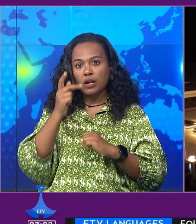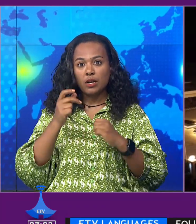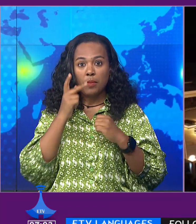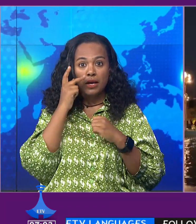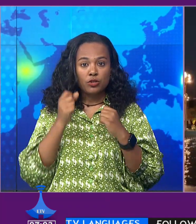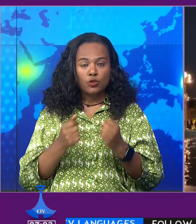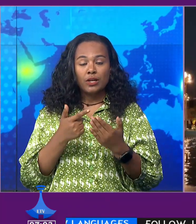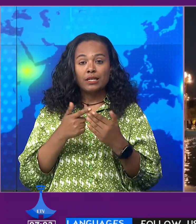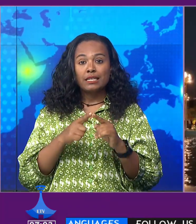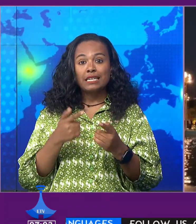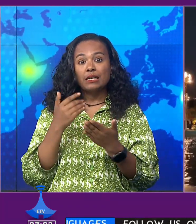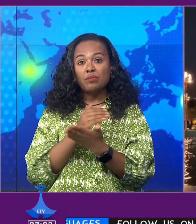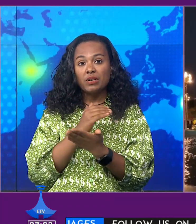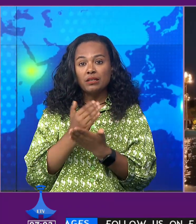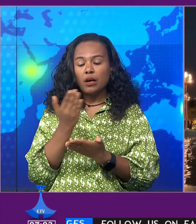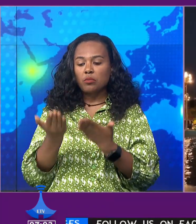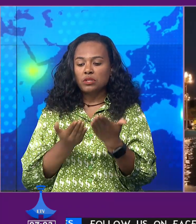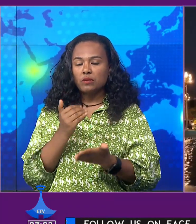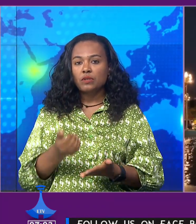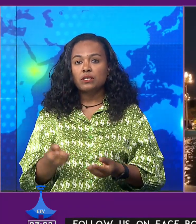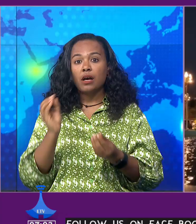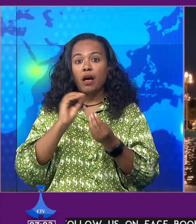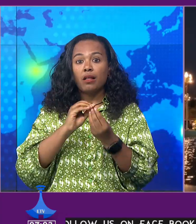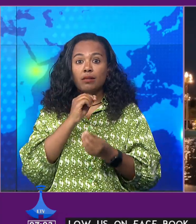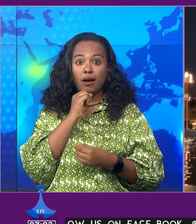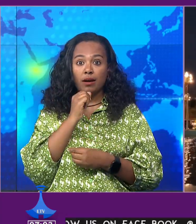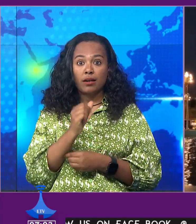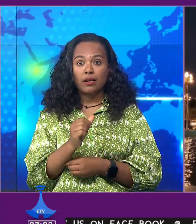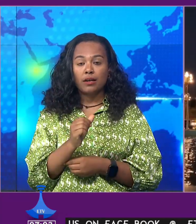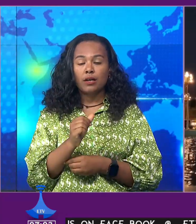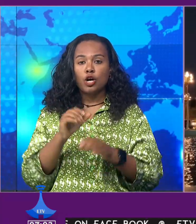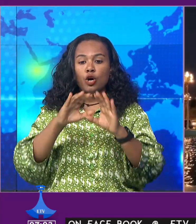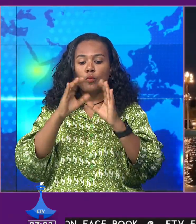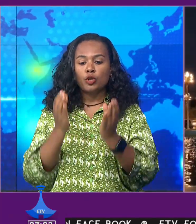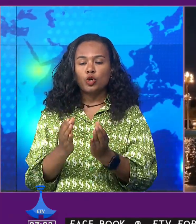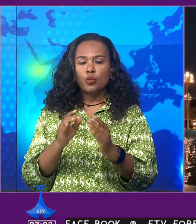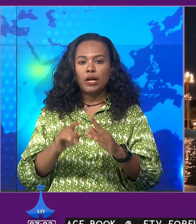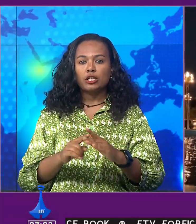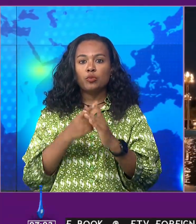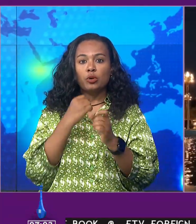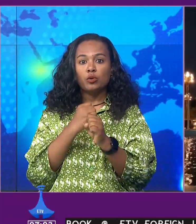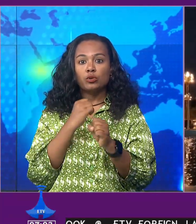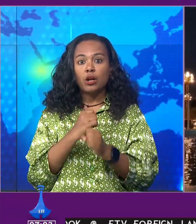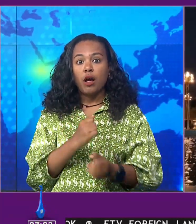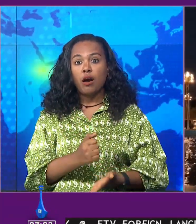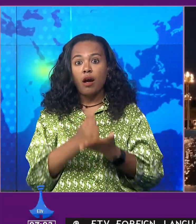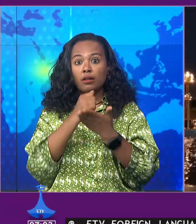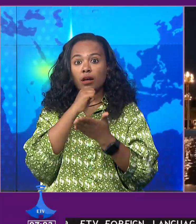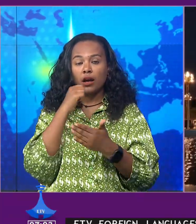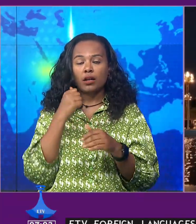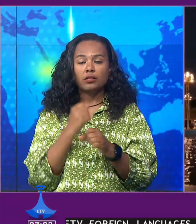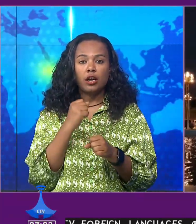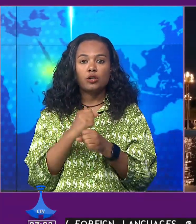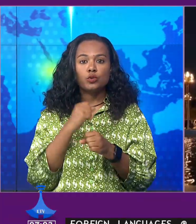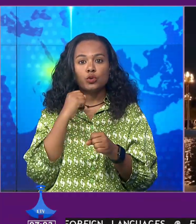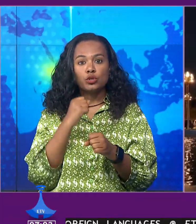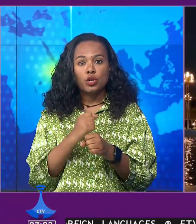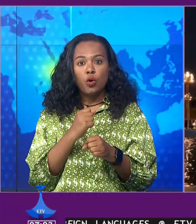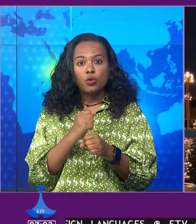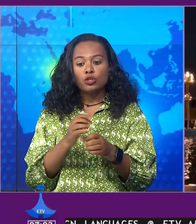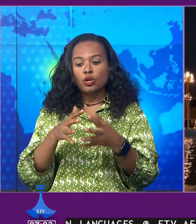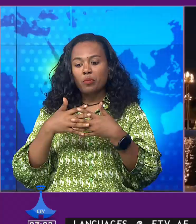ያ እመርታ በሰርቪስ ካልታከለ፣ መስሮብ ላይ የጀመርነው ስራ ካልታከለ፣ የሰራናቸውን ስራዎች